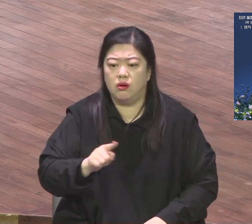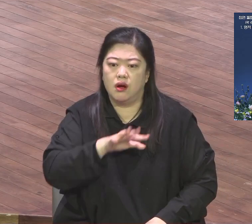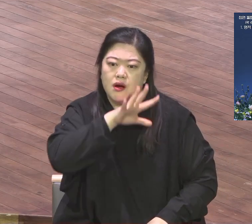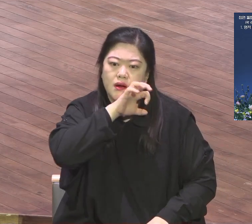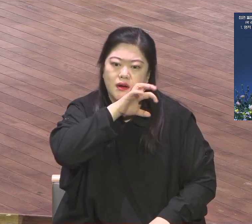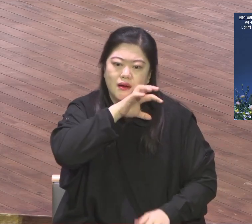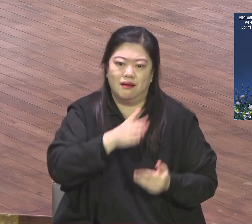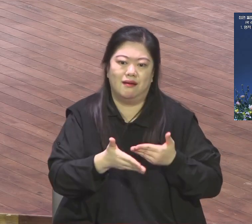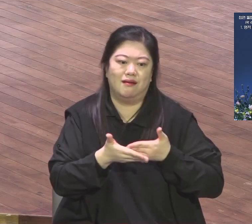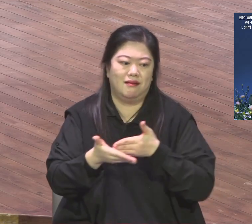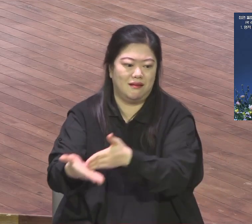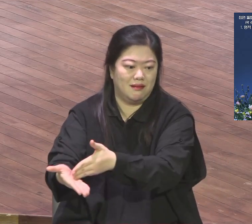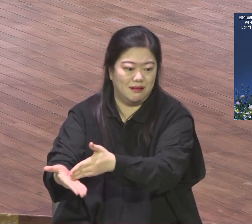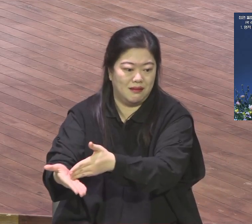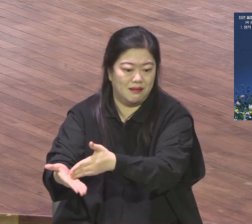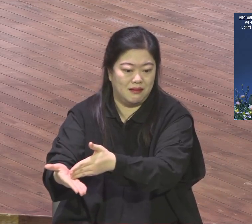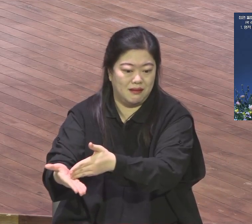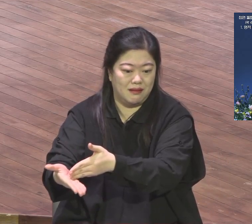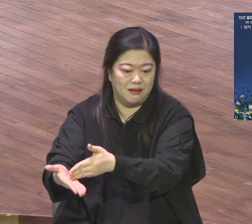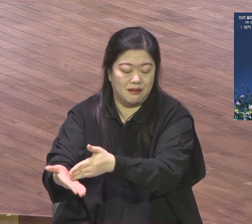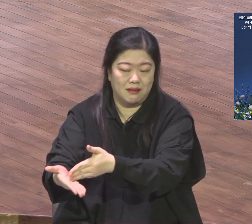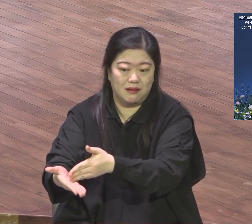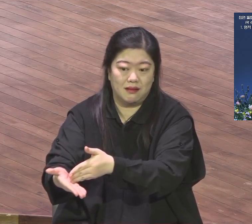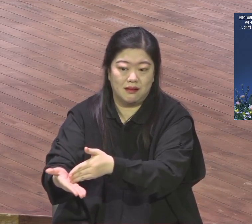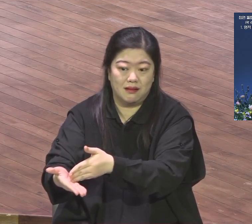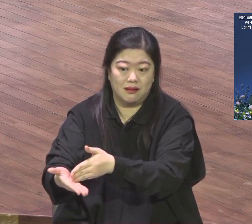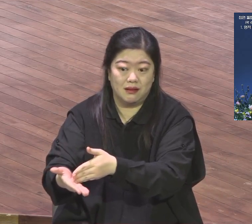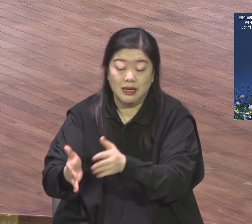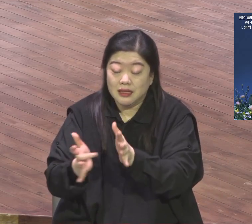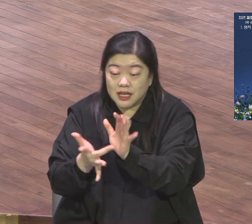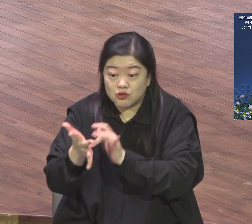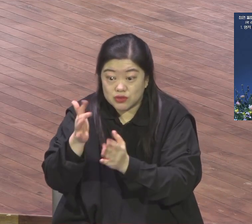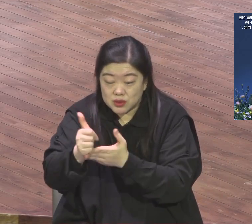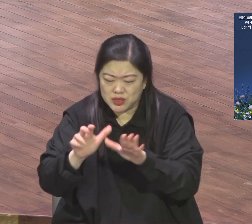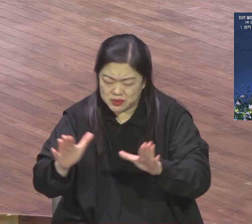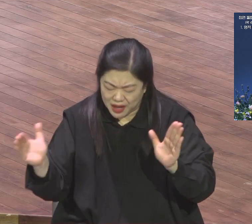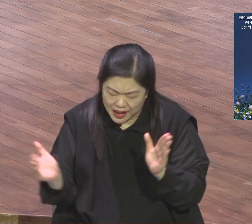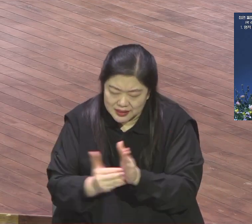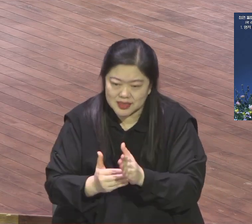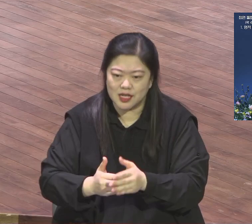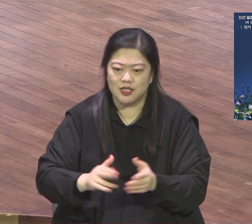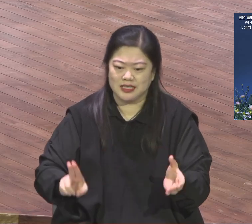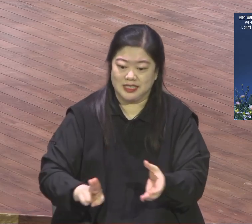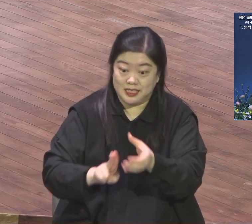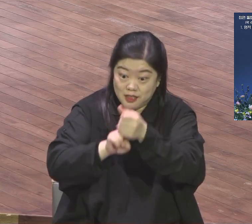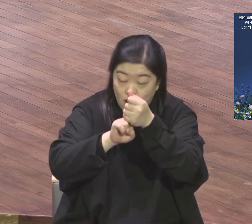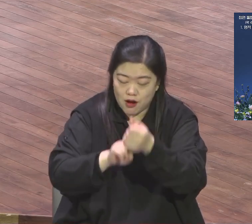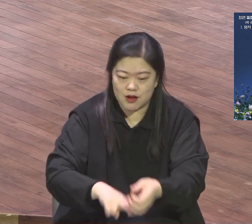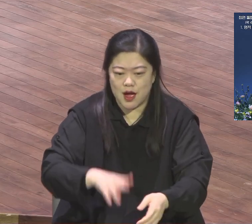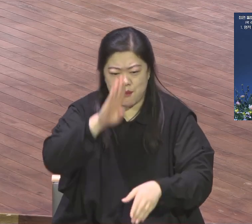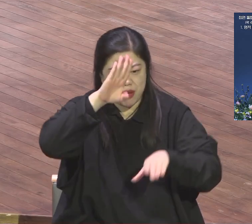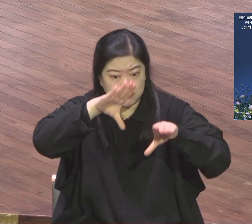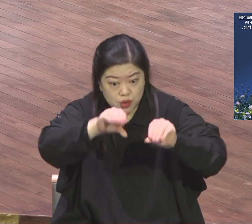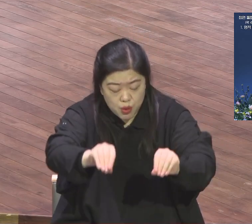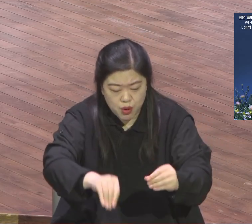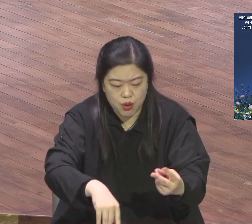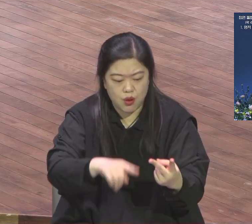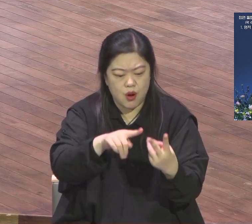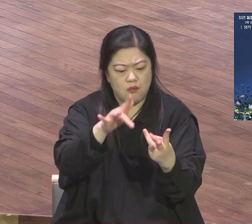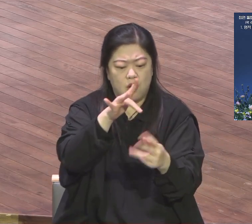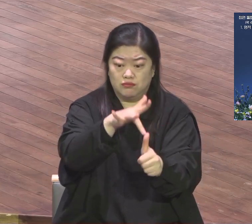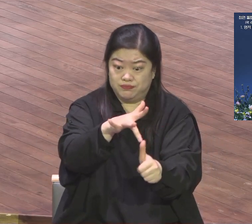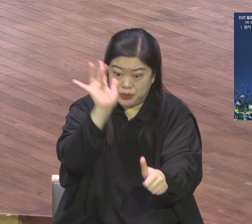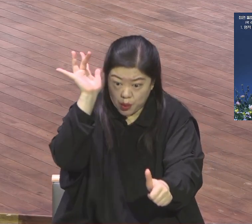예수님께. 자, 지금까지 예수님이 행하신 메시지, 그 많은 이적들, 그 표적들, 그